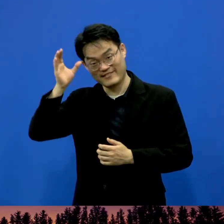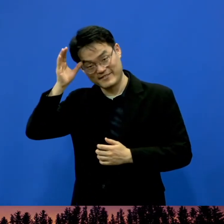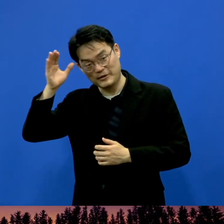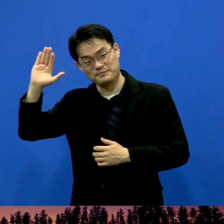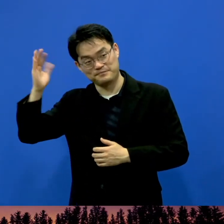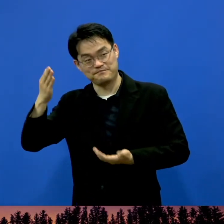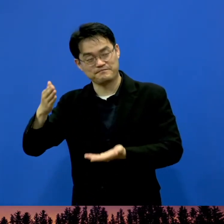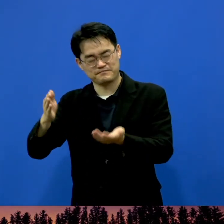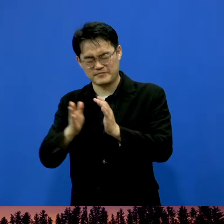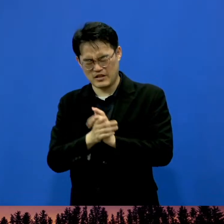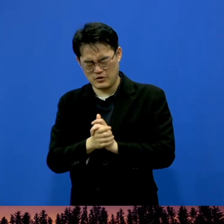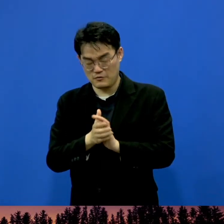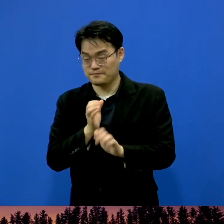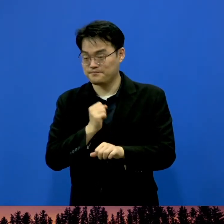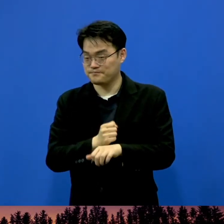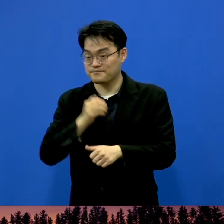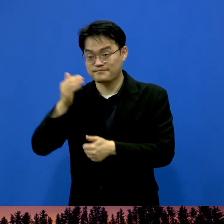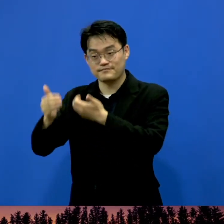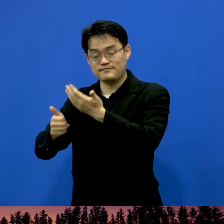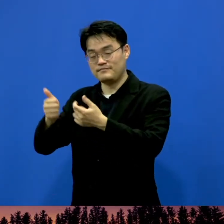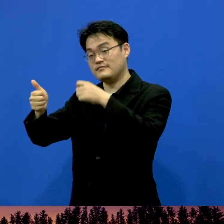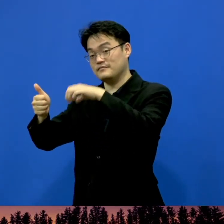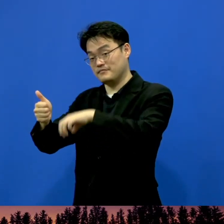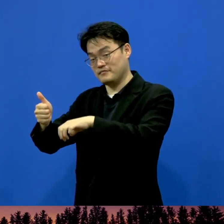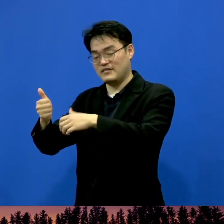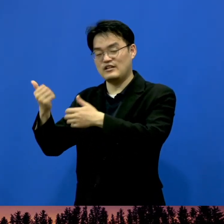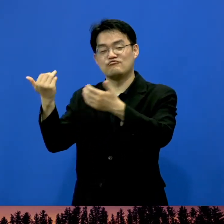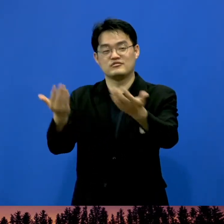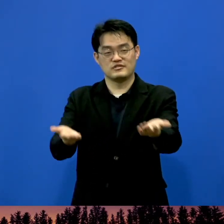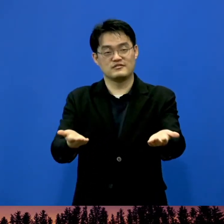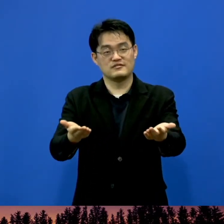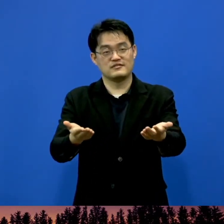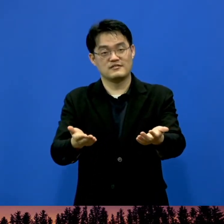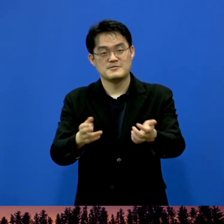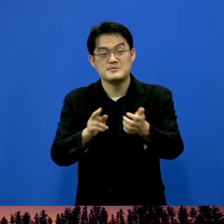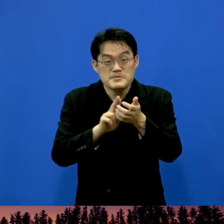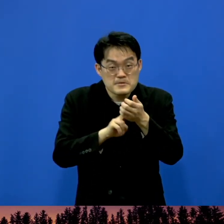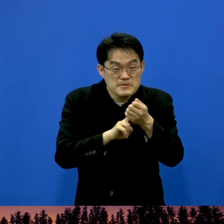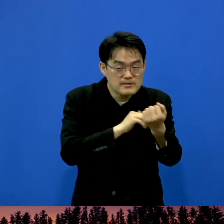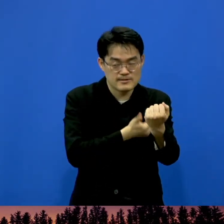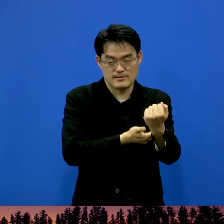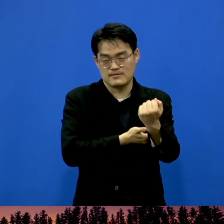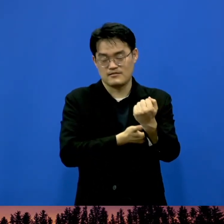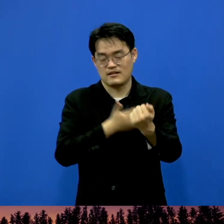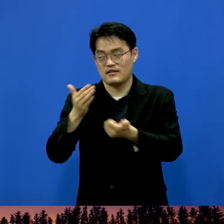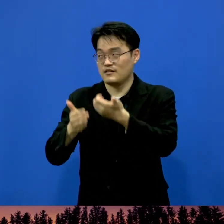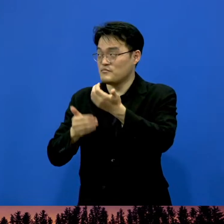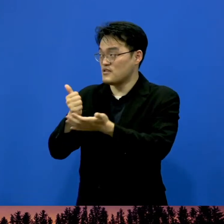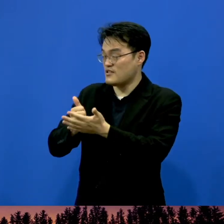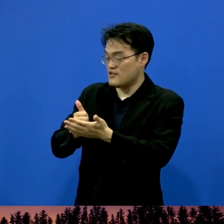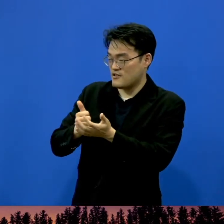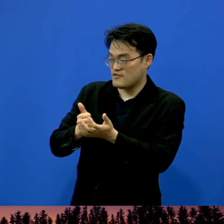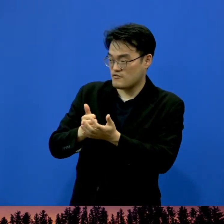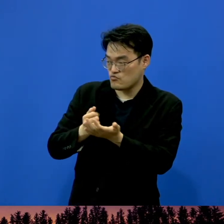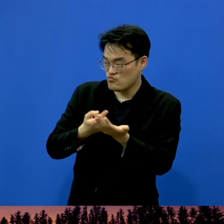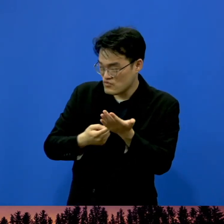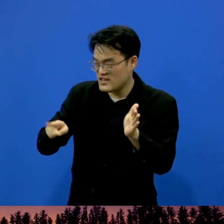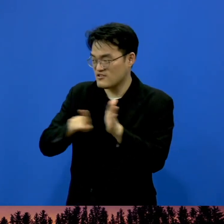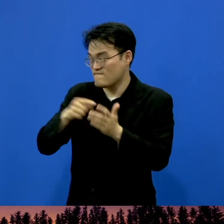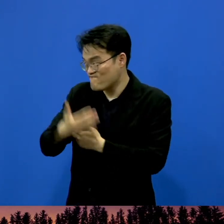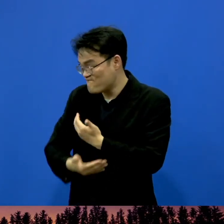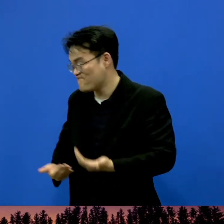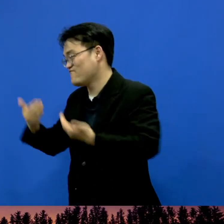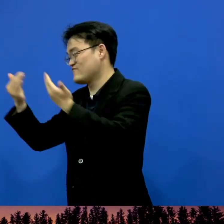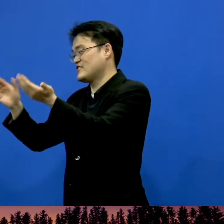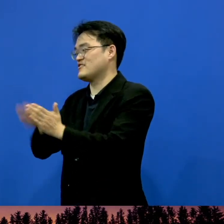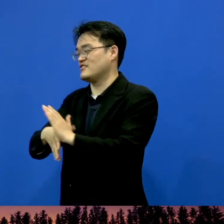이렇게 기도하고 그죠? 하나님 앞에 우리에게 주신 것을 이 잠재력을 하나님 앞에 쏟아놓을 때 이 세상을 바꿔놓고도 남게